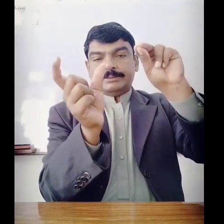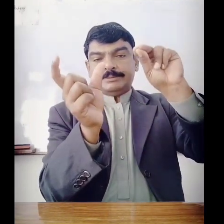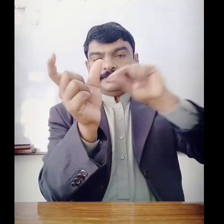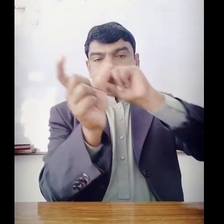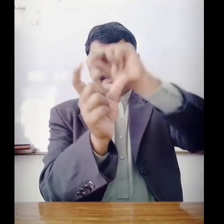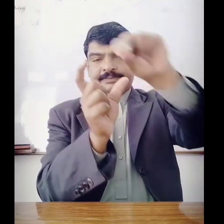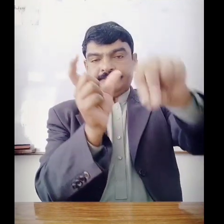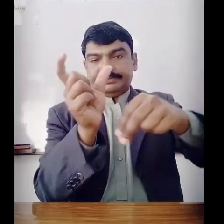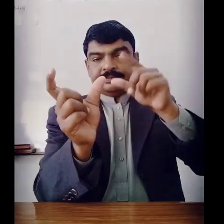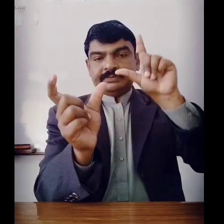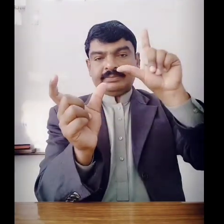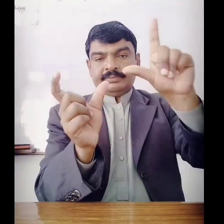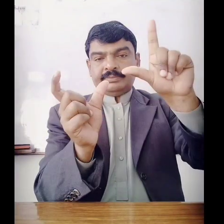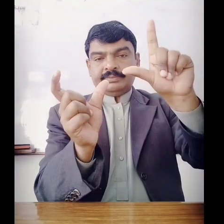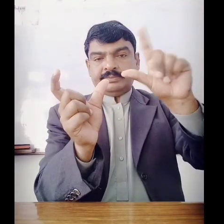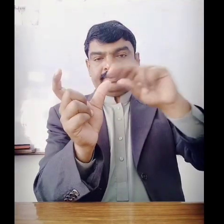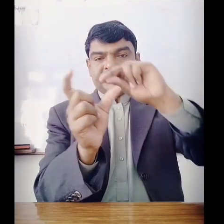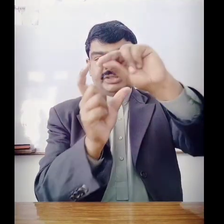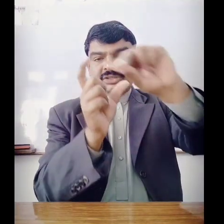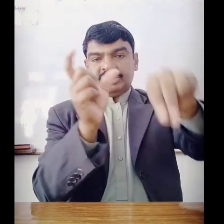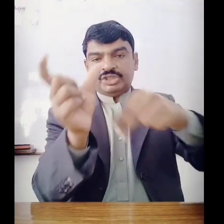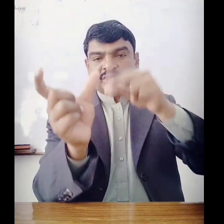शवाल,